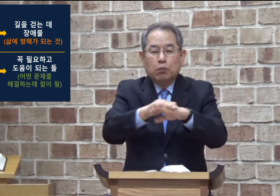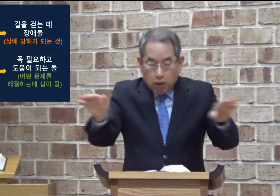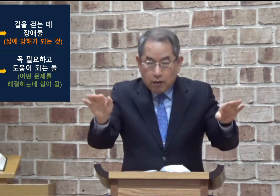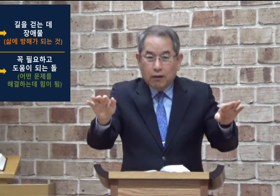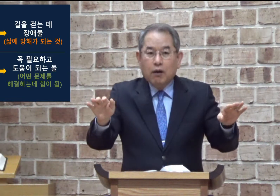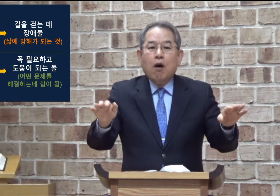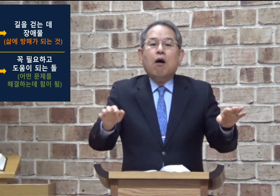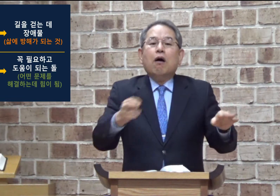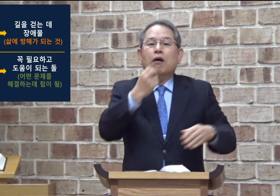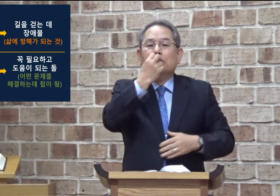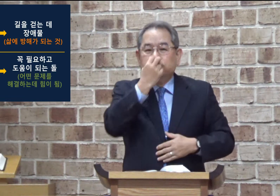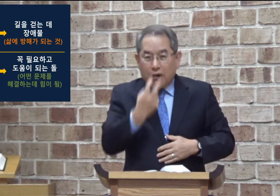디딤돌 같은 사람입니다.